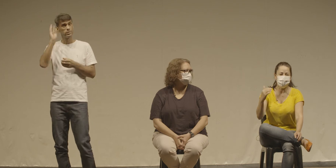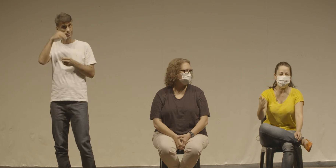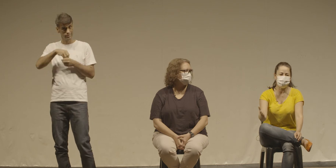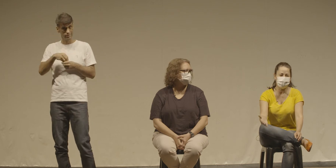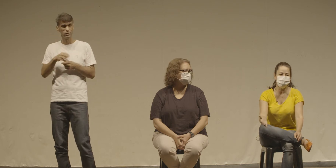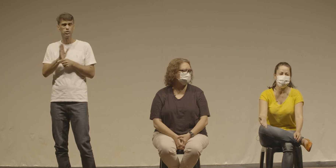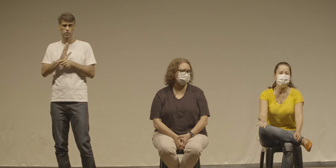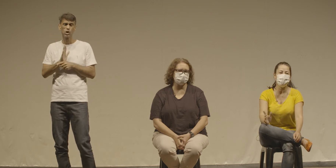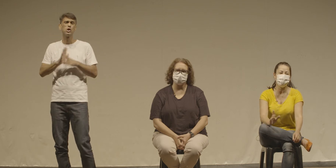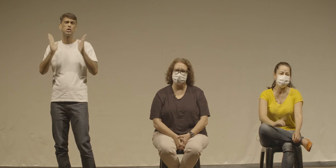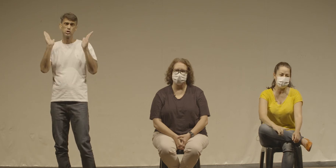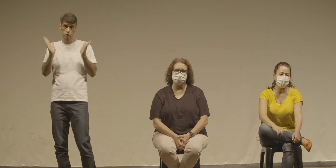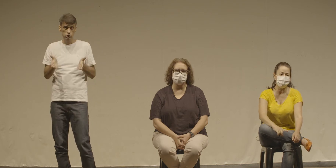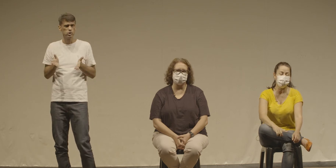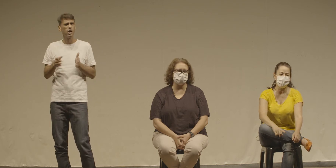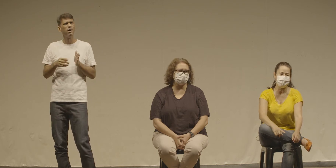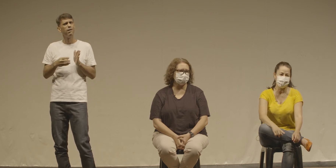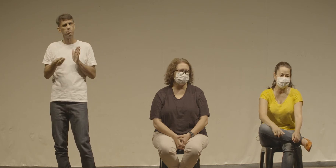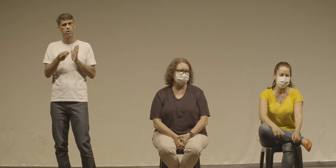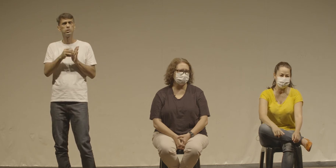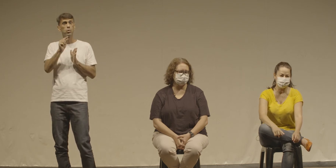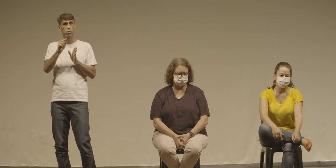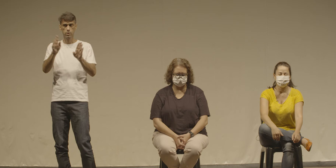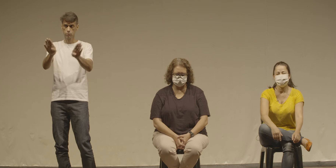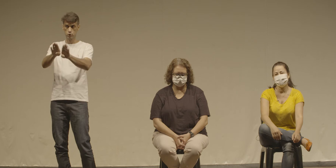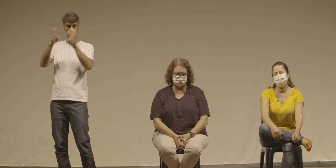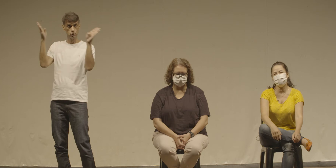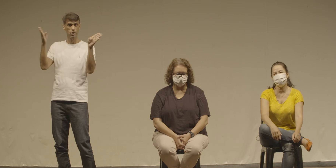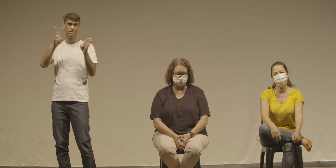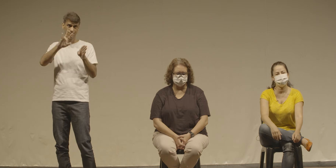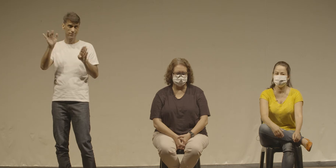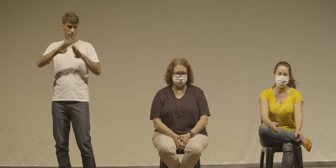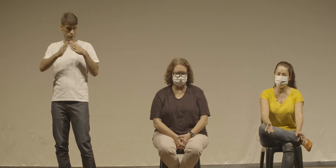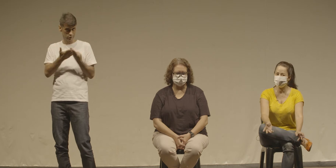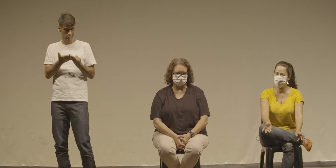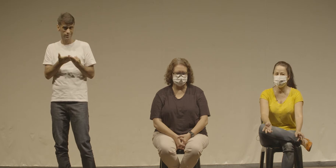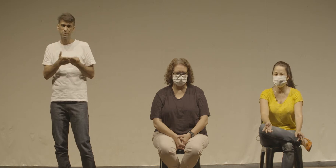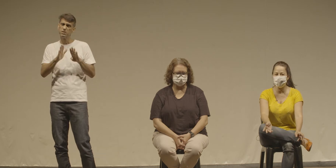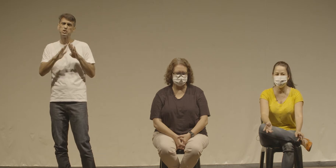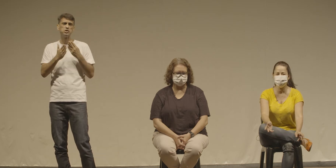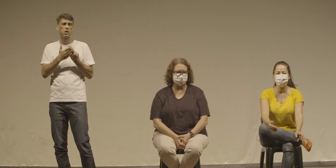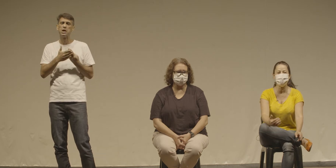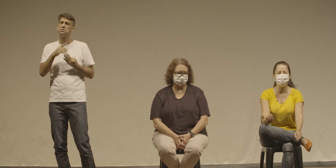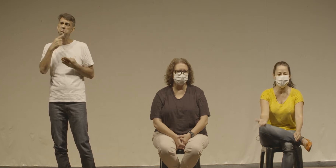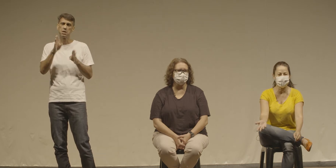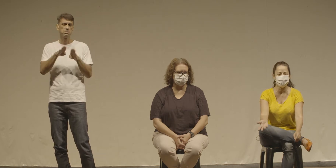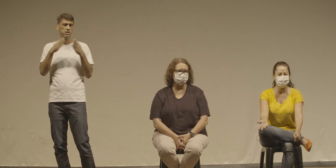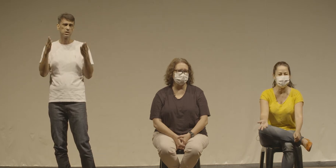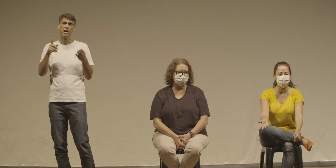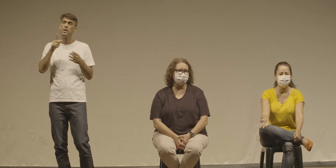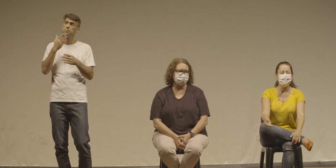já estava previsto que as escolas iriam abrir. Então, as escolas não voltaram, a gente teve que